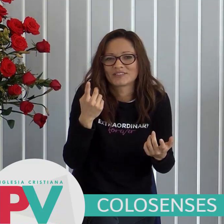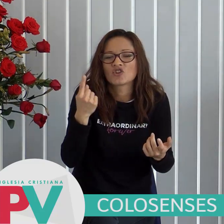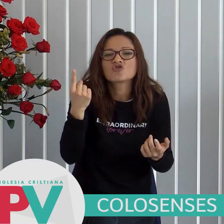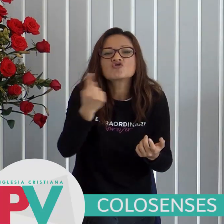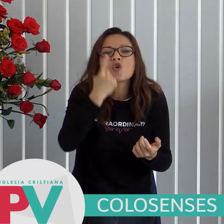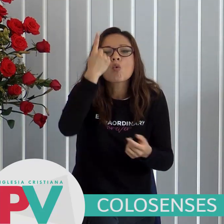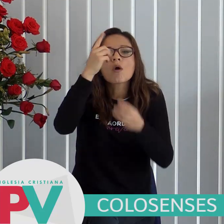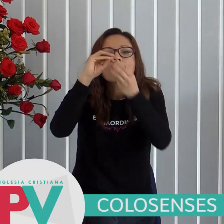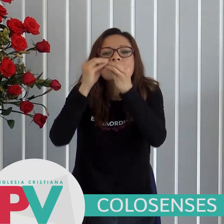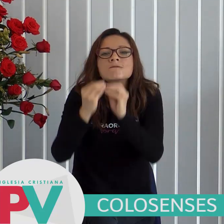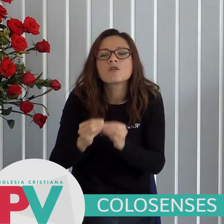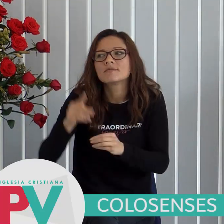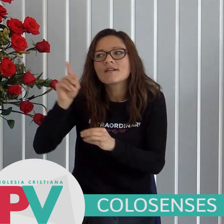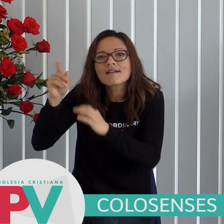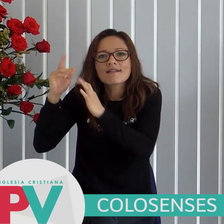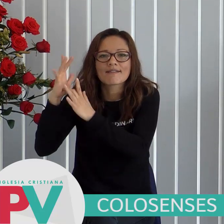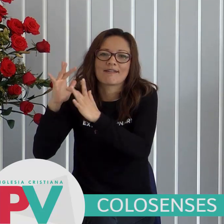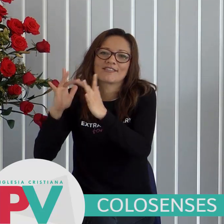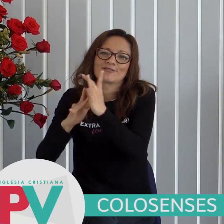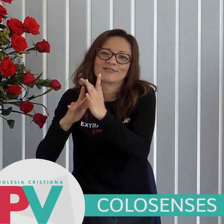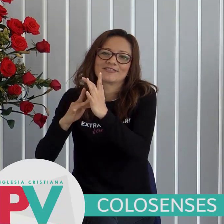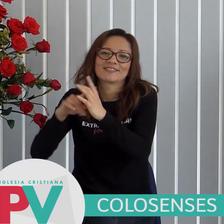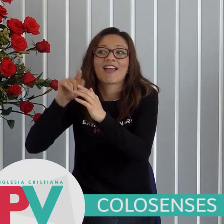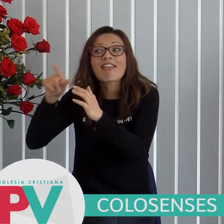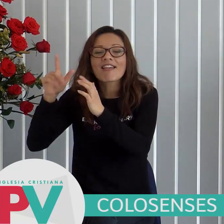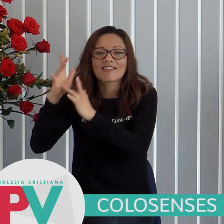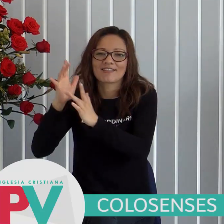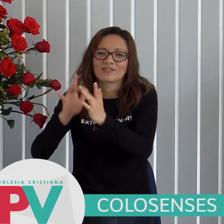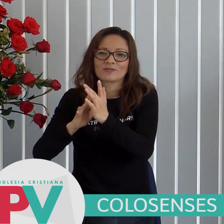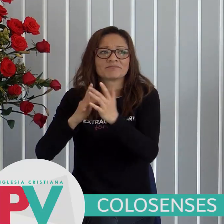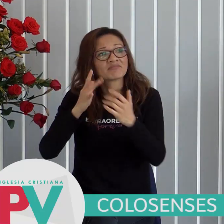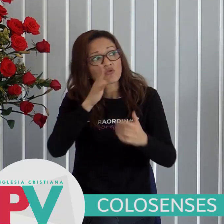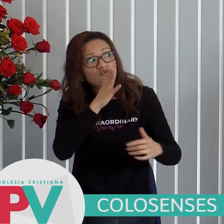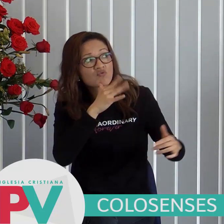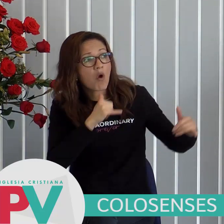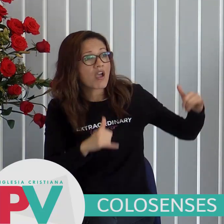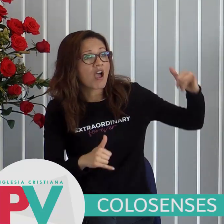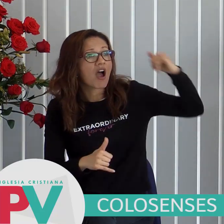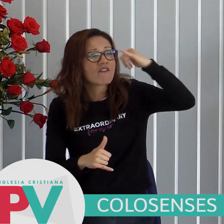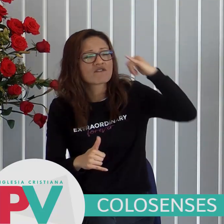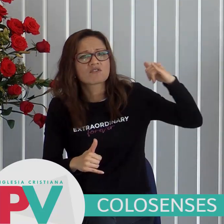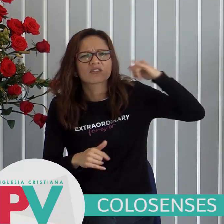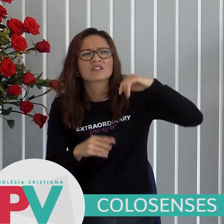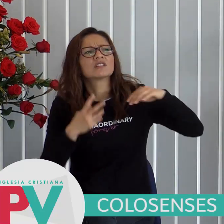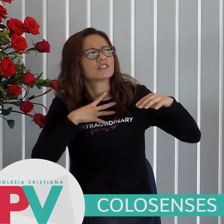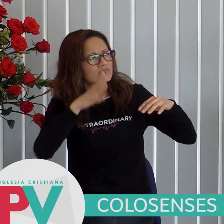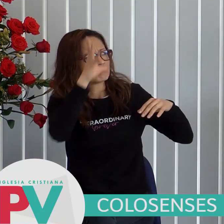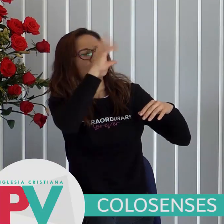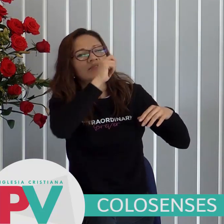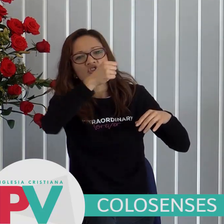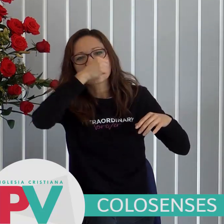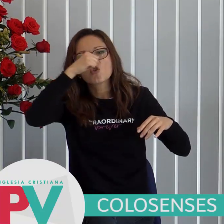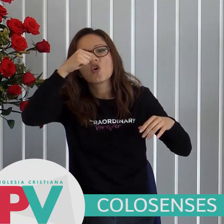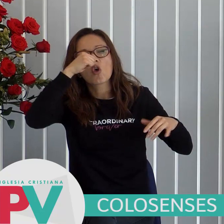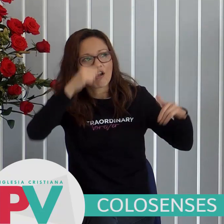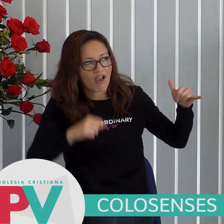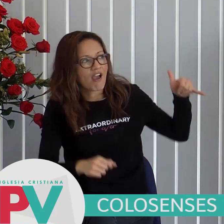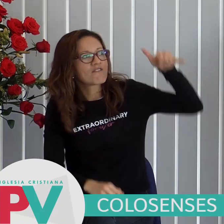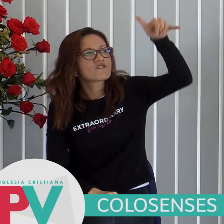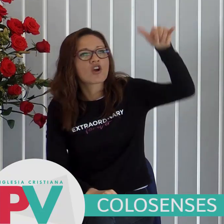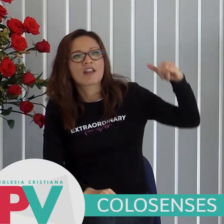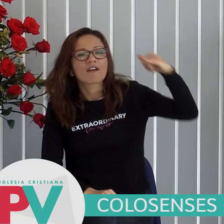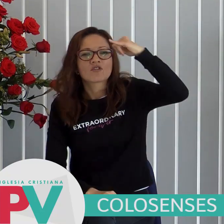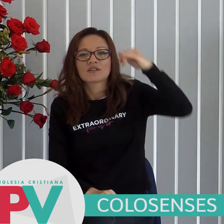Si dependiera de Satanás, ahorita mismo que no hay aviones comerciales, sí hay porque siguen llevando droga. Caería un avión